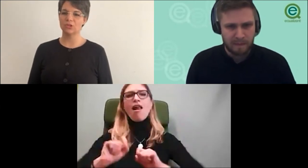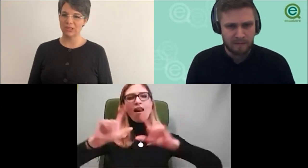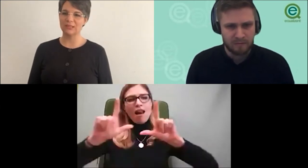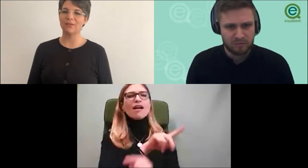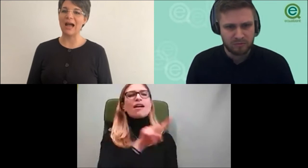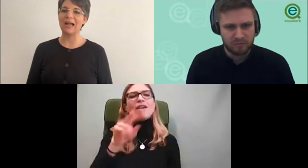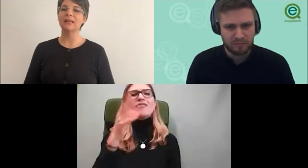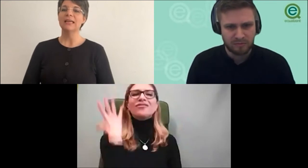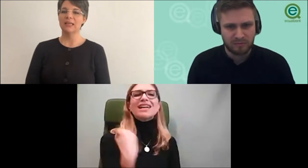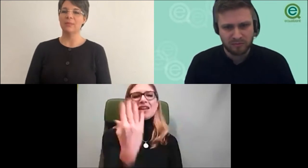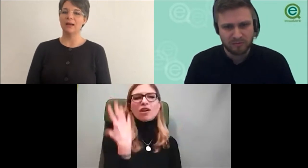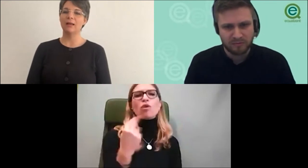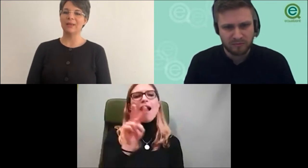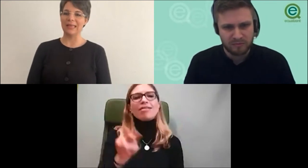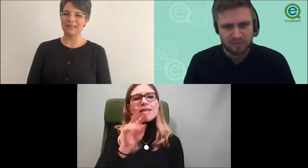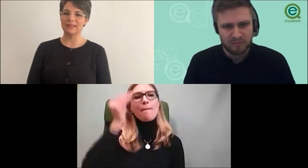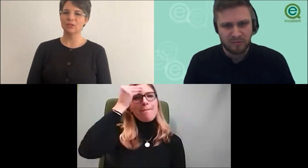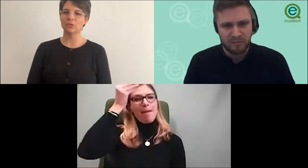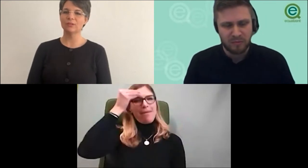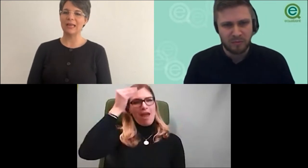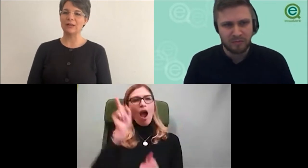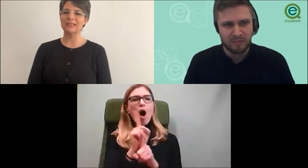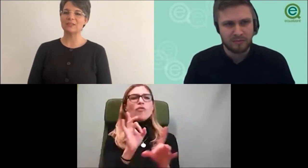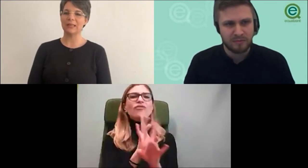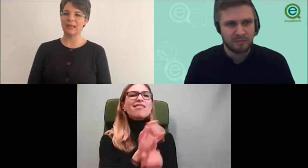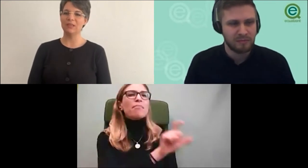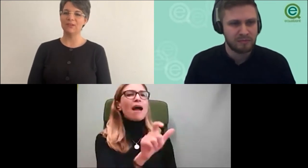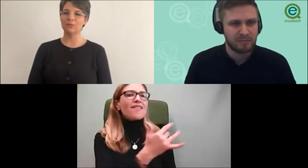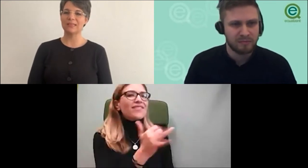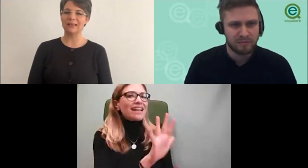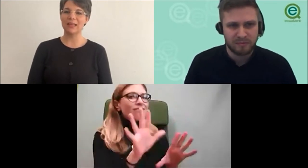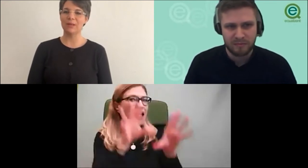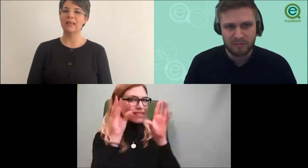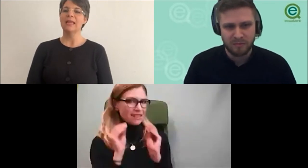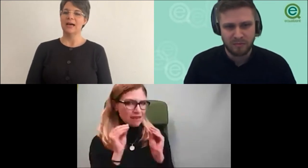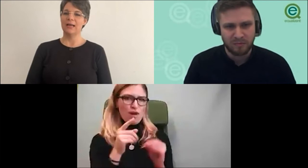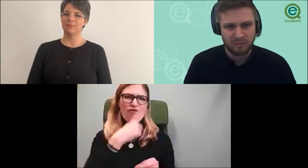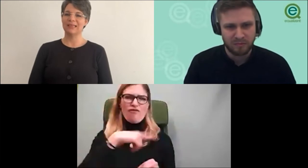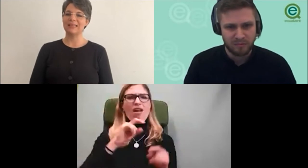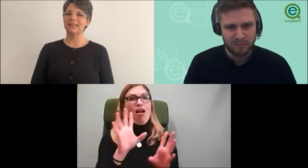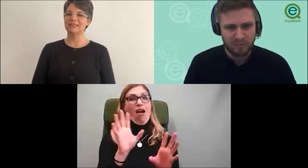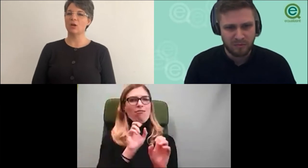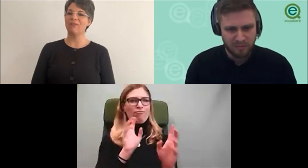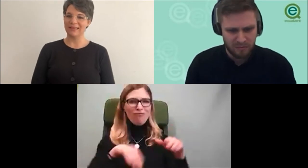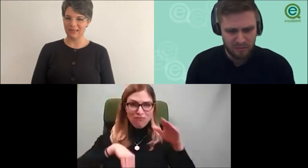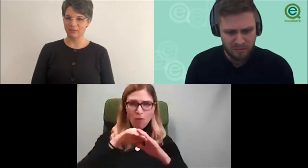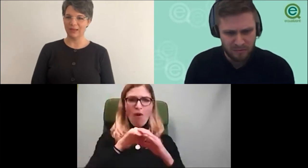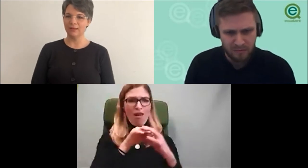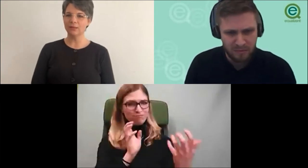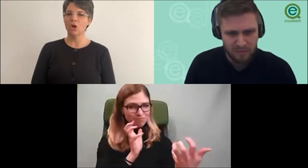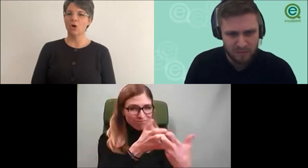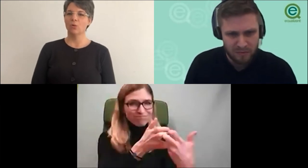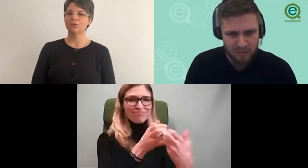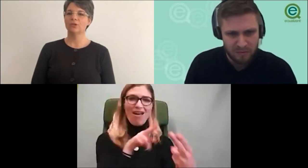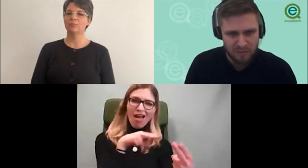auch unterschiedliche Fragen, die immer ähnlich sind. Und dadurch, dass man eben die Videos hat, kann man tatsächlich sich auch